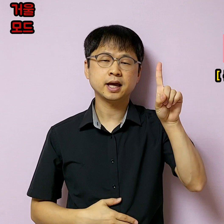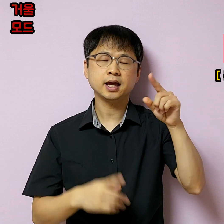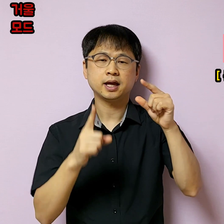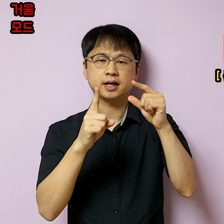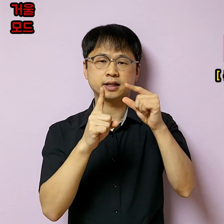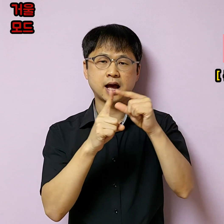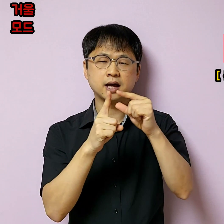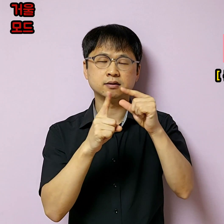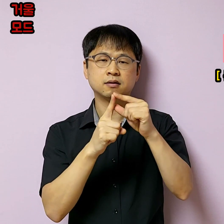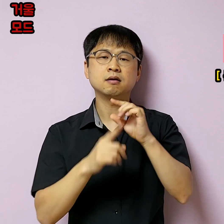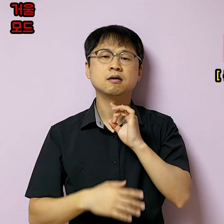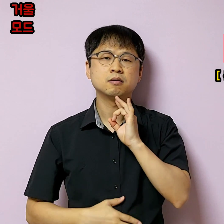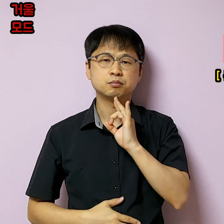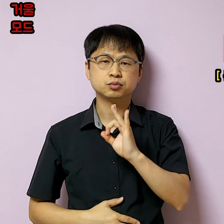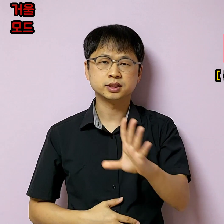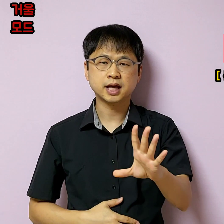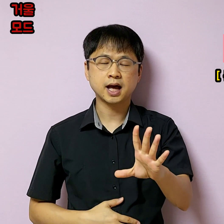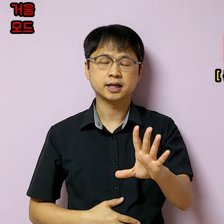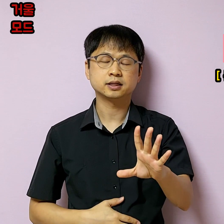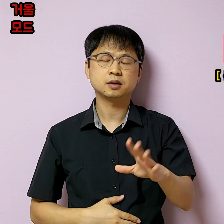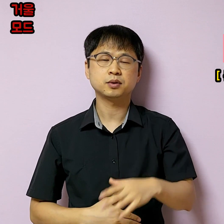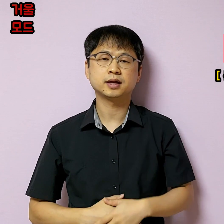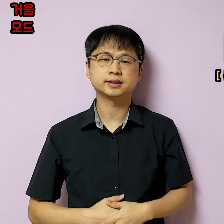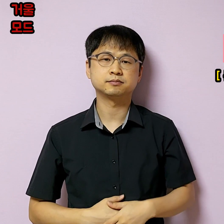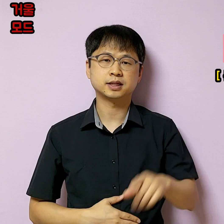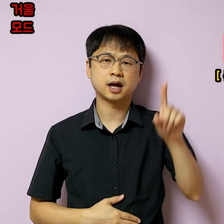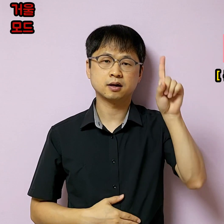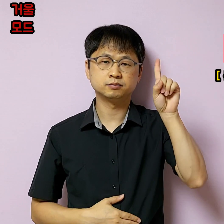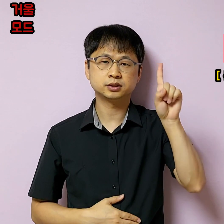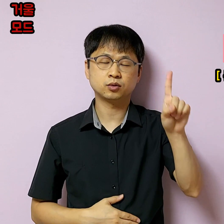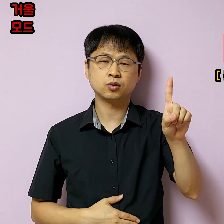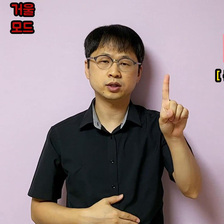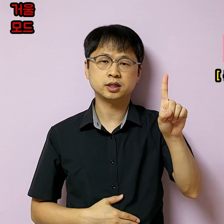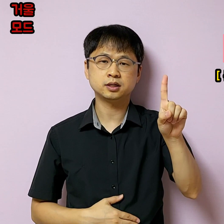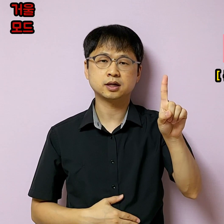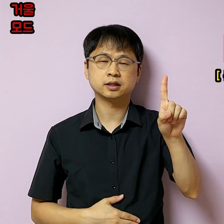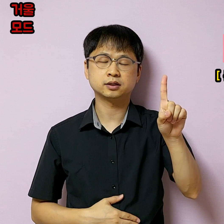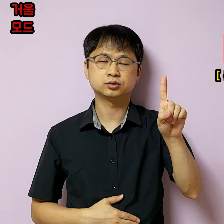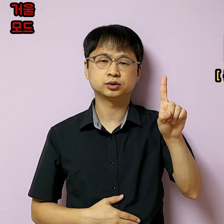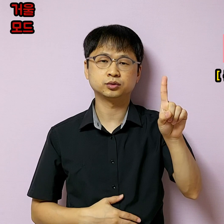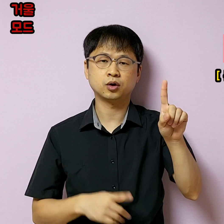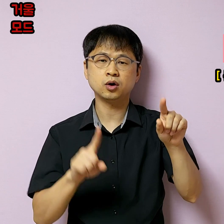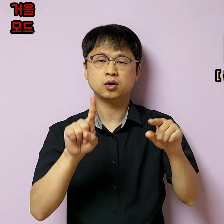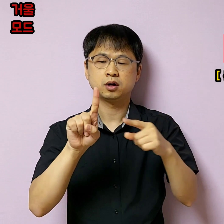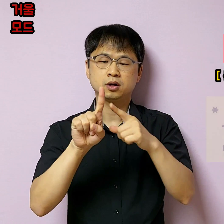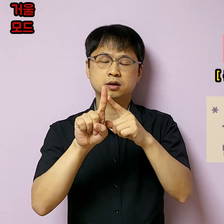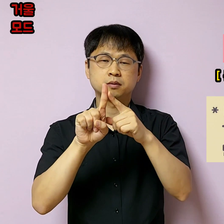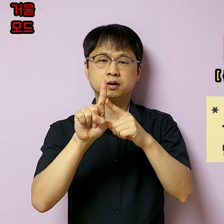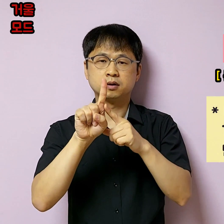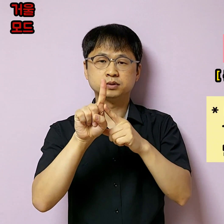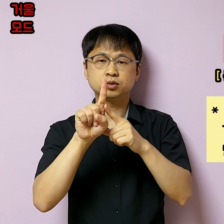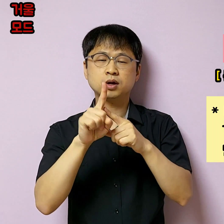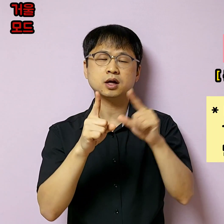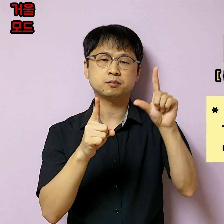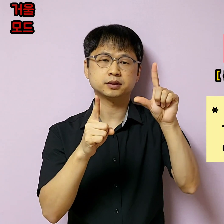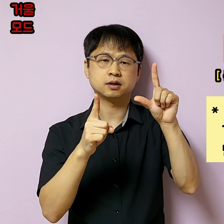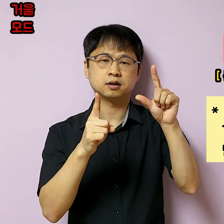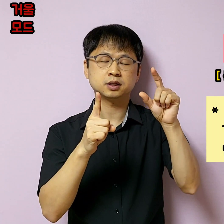하나의 단어 뿐이다. 이렇게 표현하였습니다. 검지로 1 가르쳐 주시고요. 검지손가락을 펴서 첫